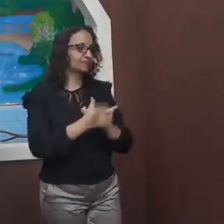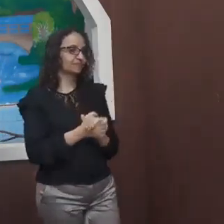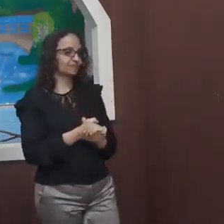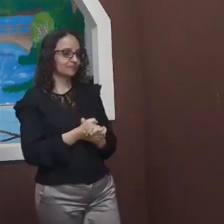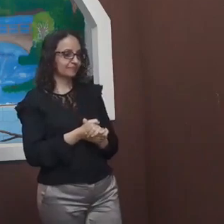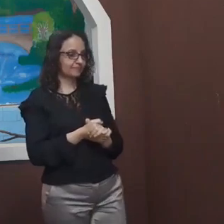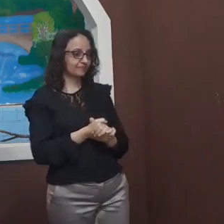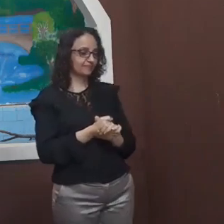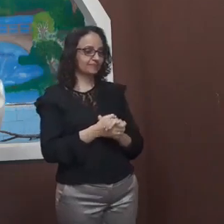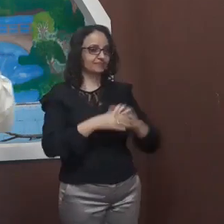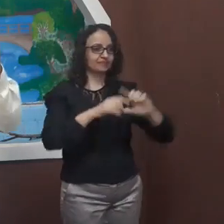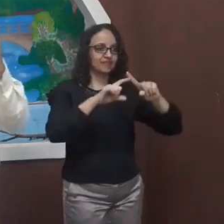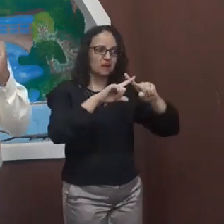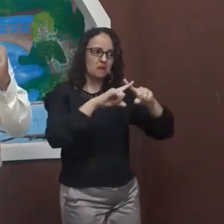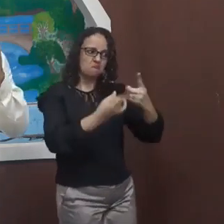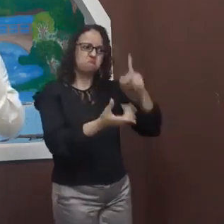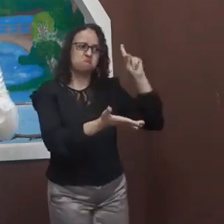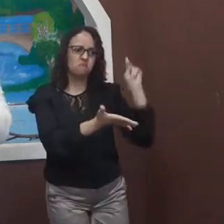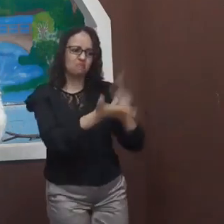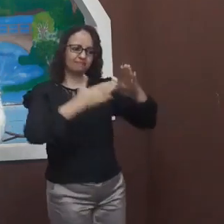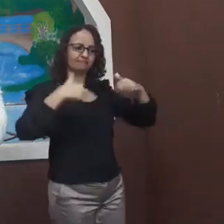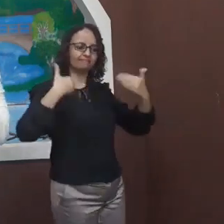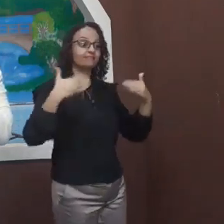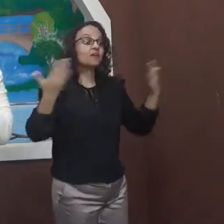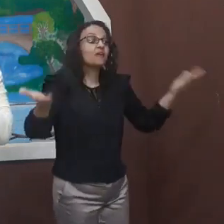Mas sabe o que é a verdadeira alegria?